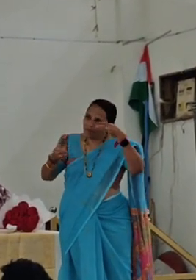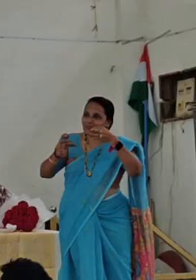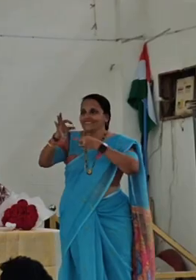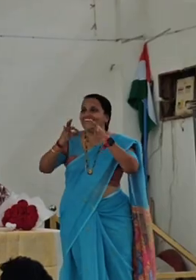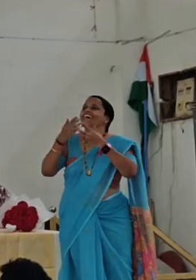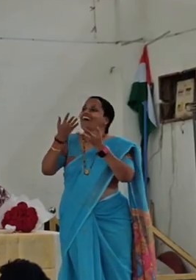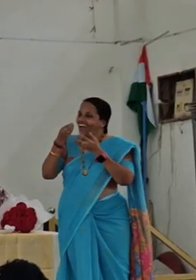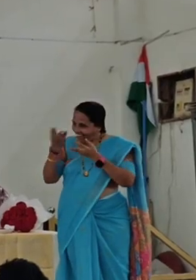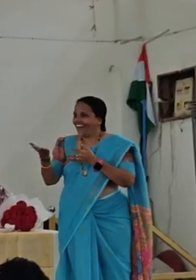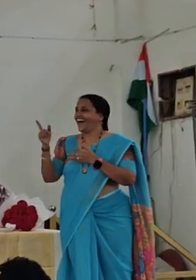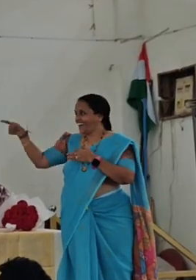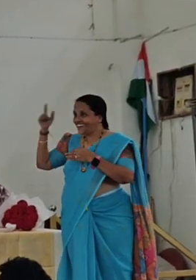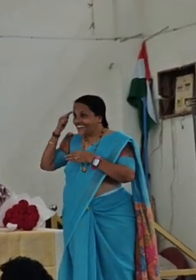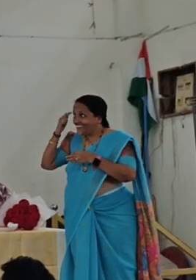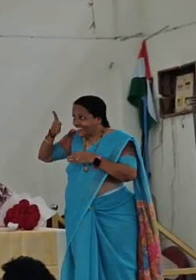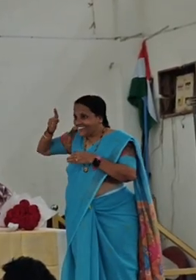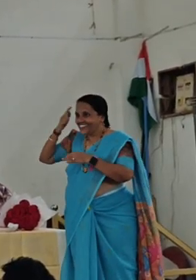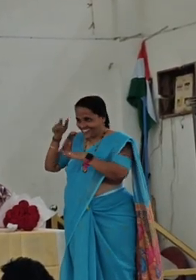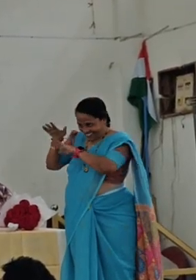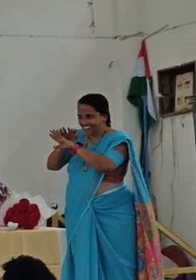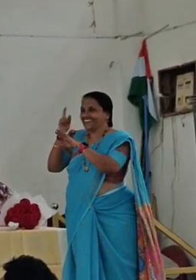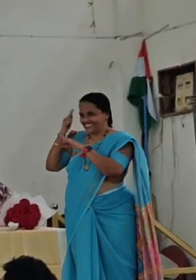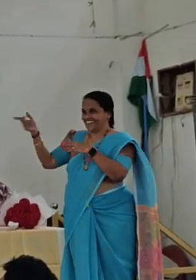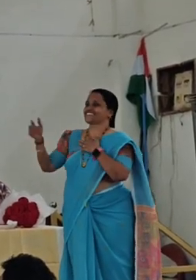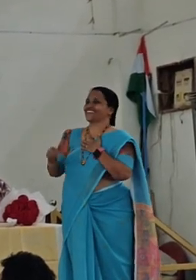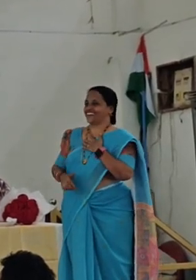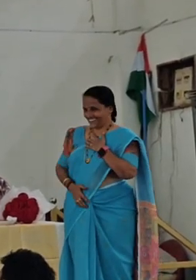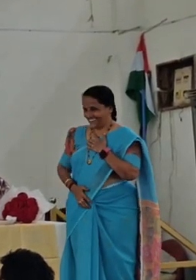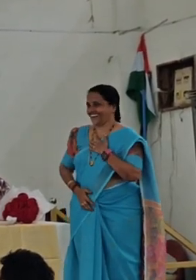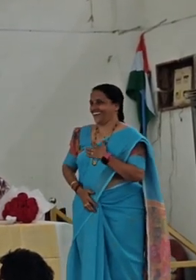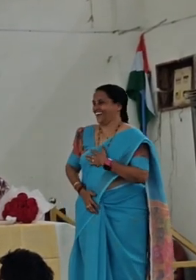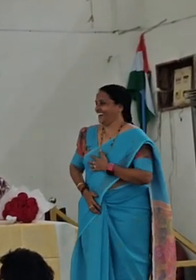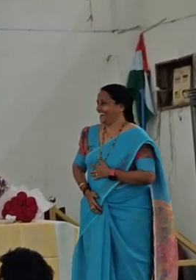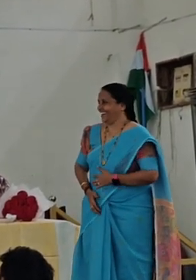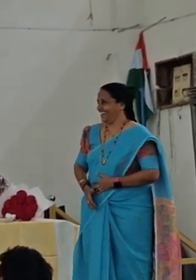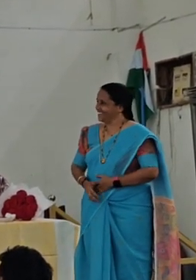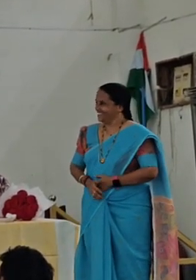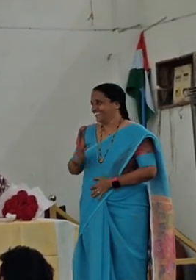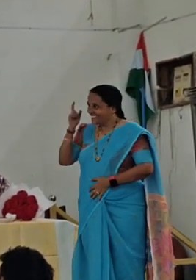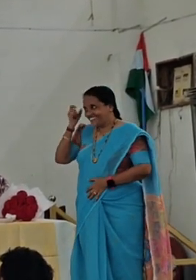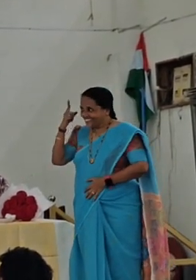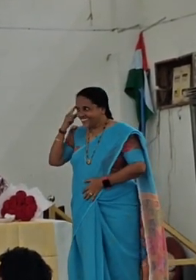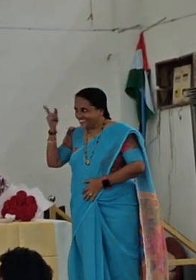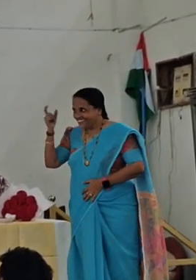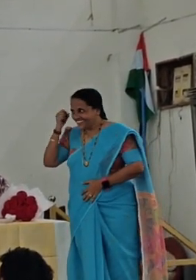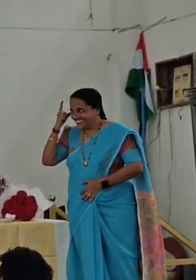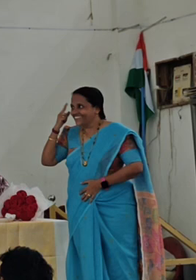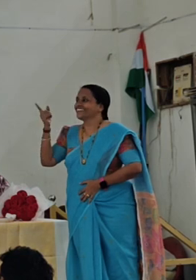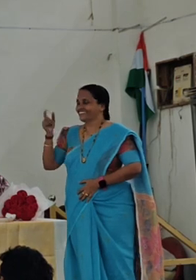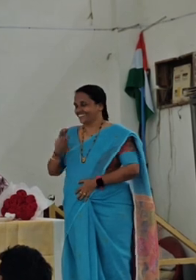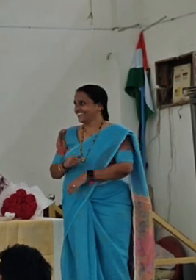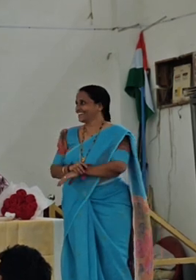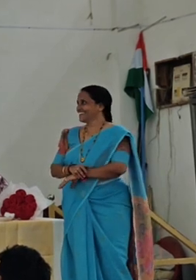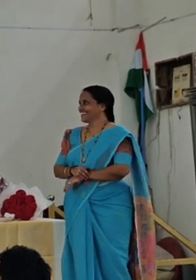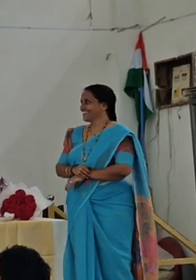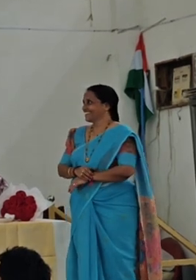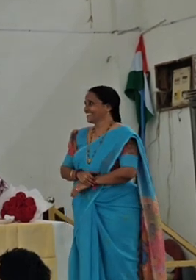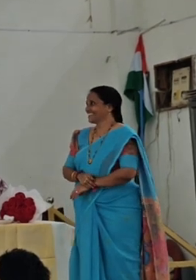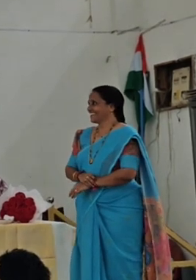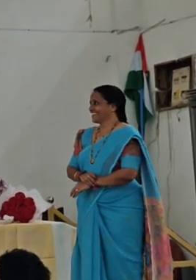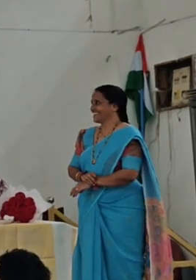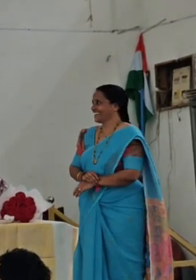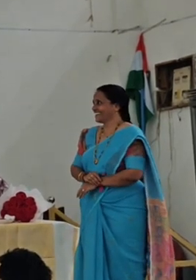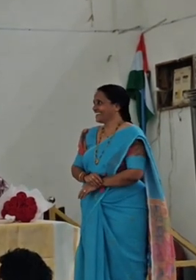యొక్క ఇంపార్టెన్స్ మీకు సమాన హక్కులు కల్పించడం వాళ్ళు కూడా భాగస్వామ్యం జిల్లాలంతగా అవుతారని చెప్పి నేను